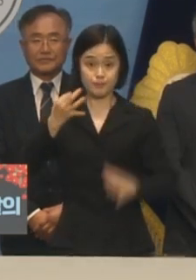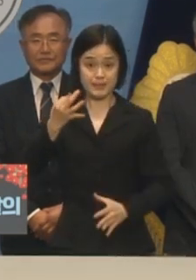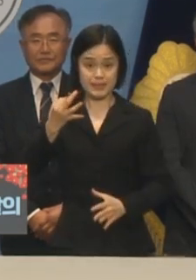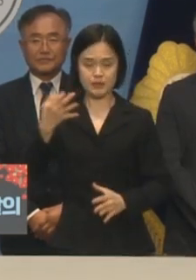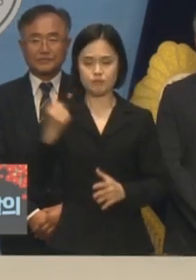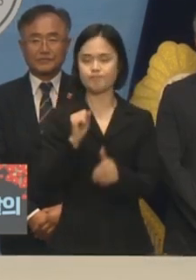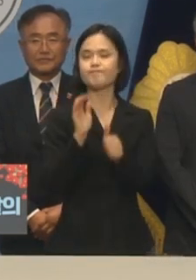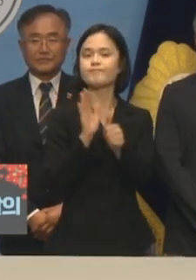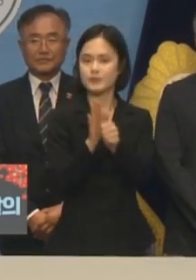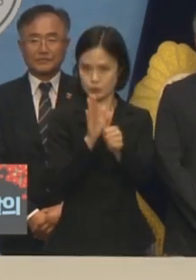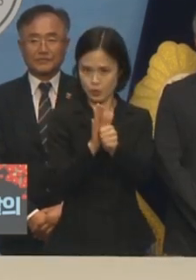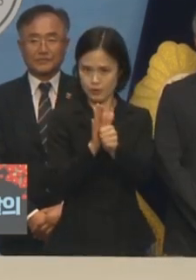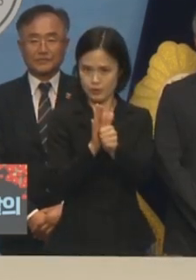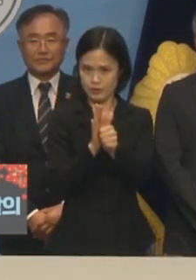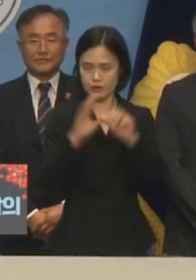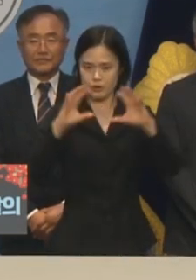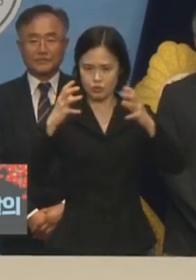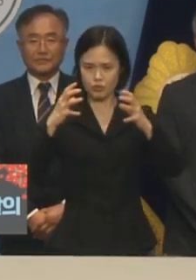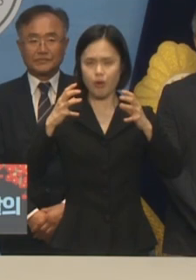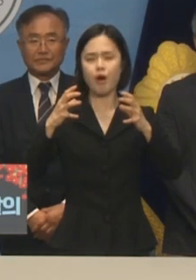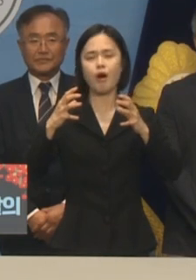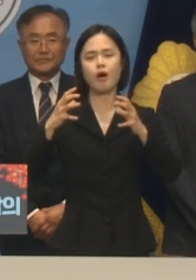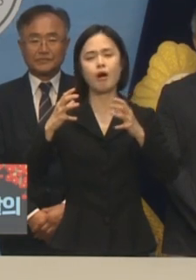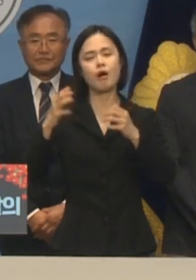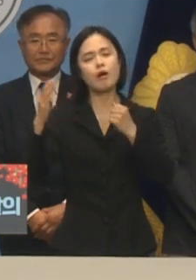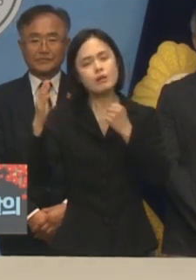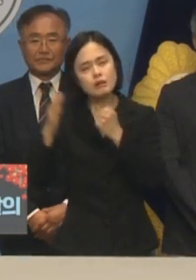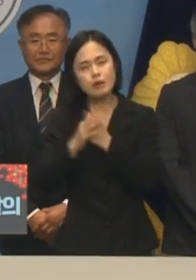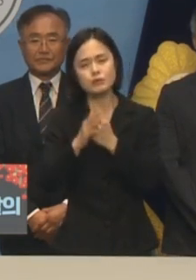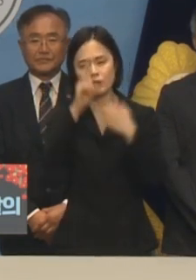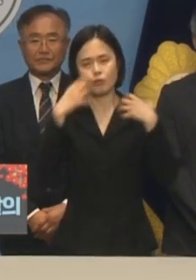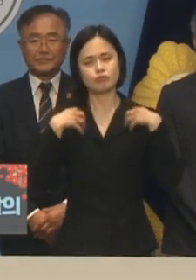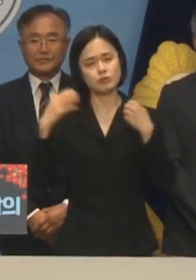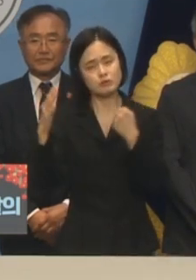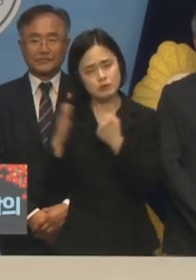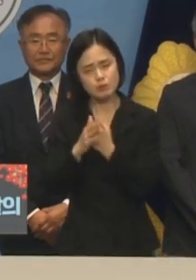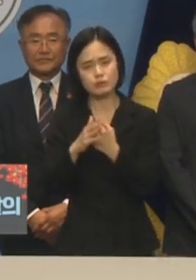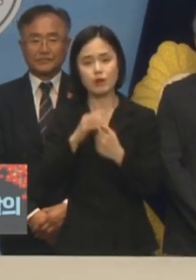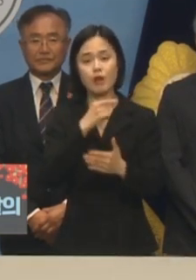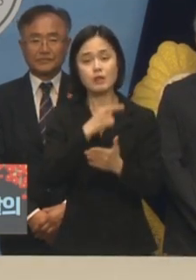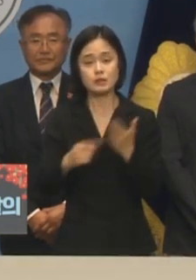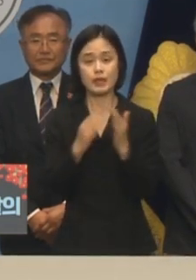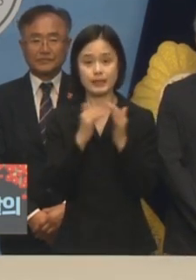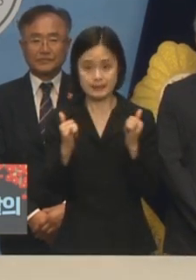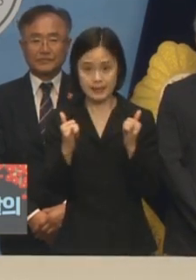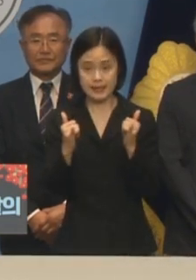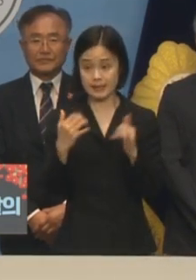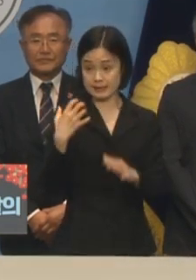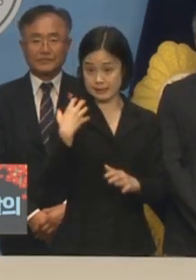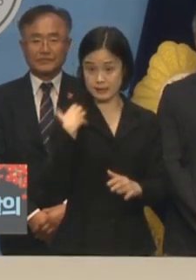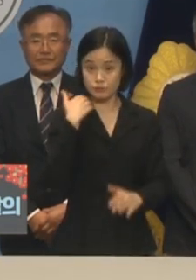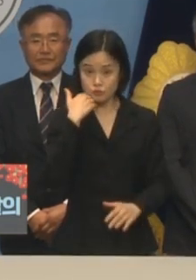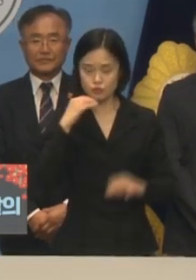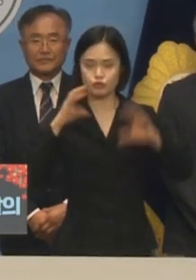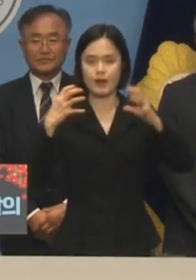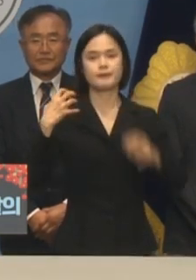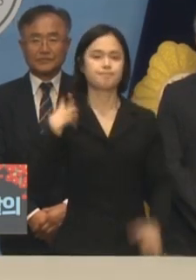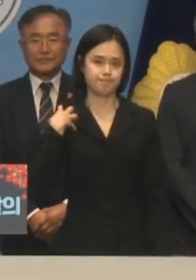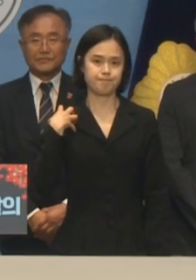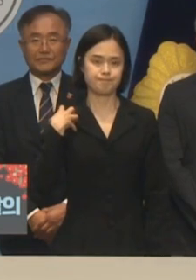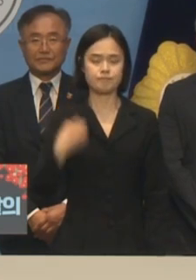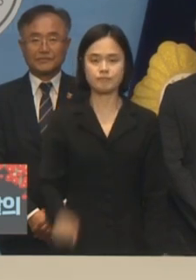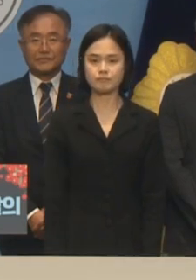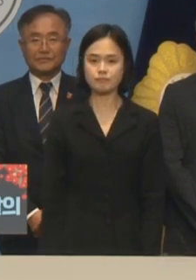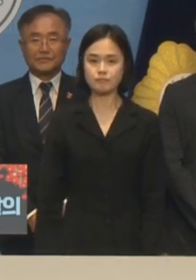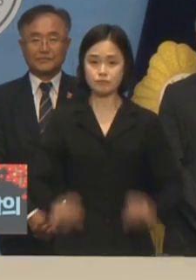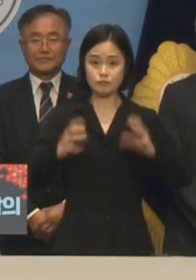통해 국가폭력에 희생된 분들에 대한 국가의 책임을 명확하게 하겠습니다. 국가가 역사를 바로